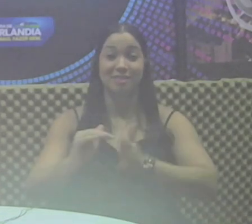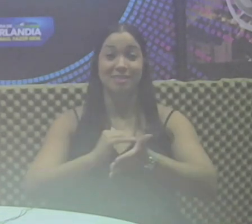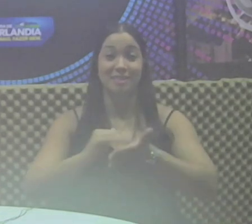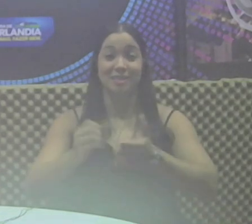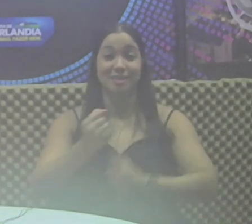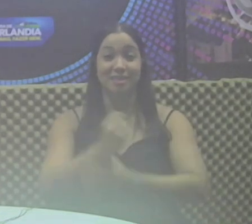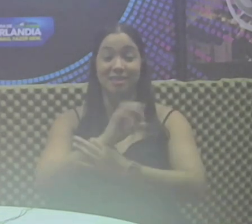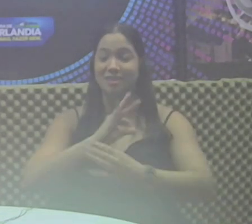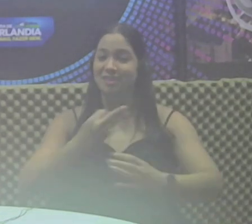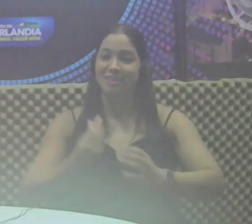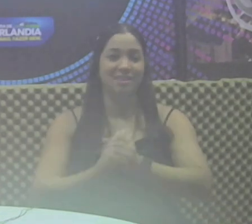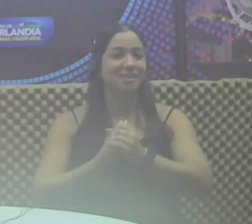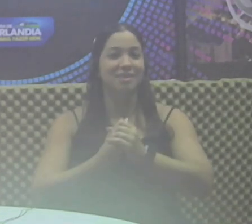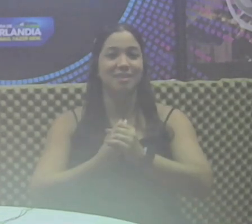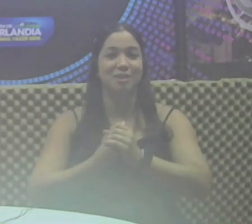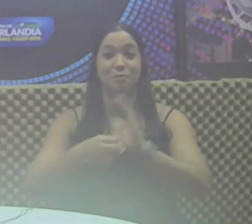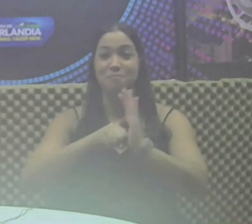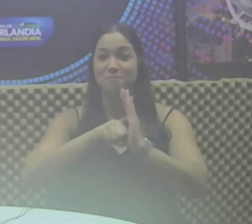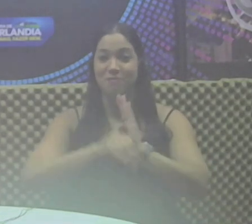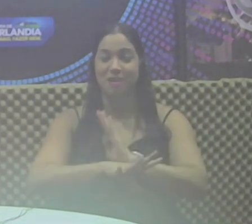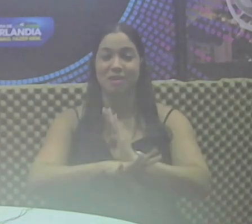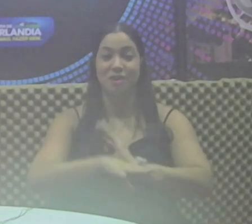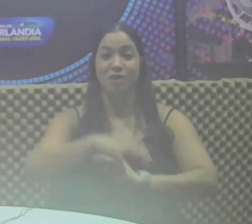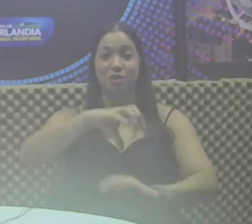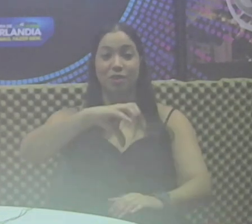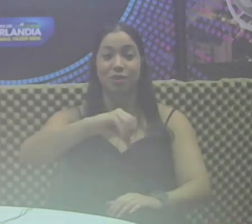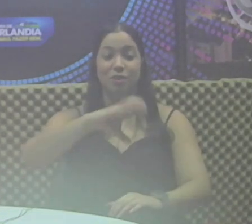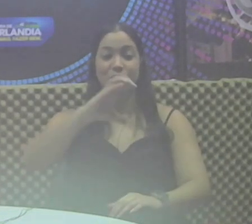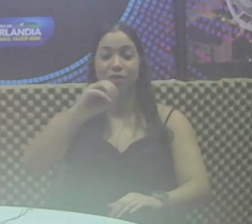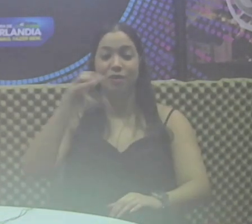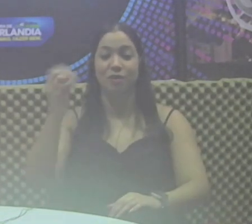Segurança Integrada beneficiou cerca de 900